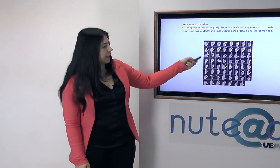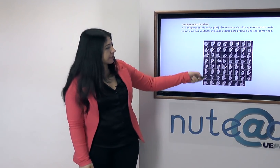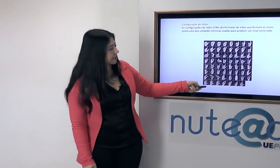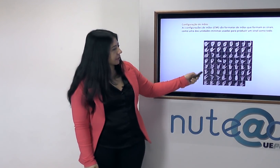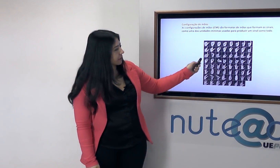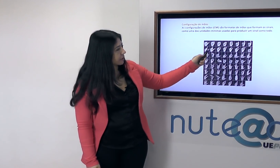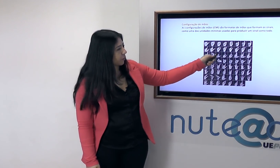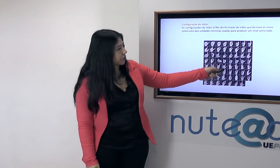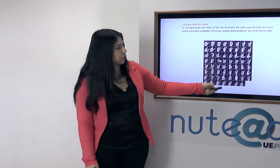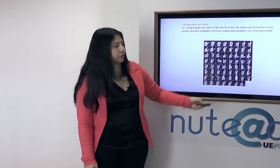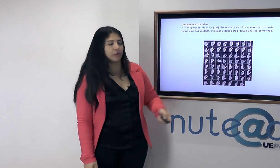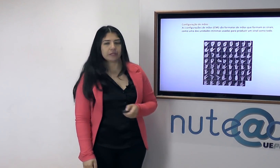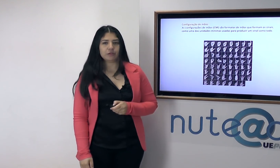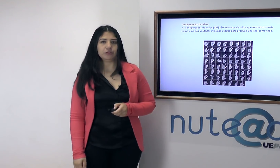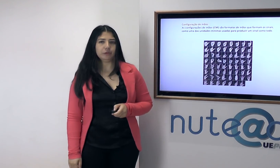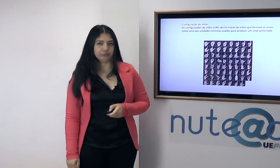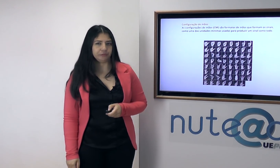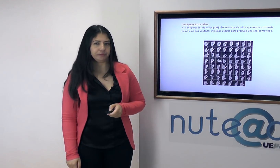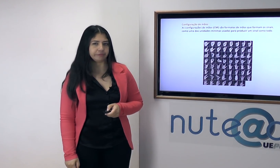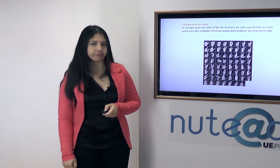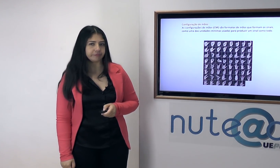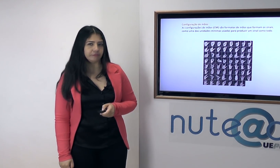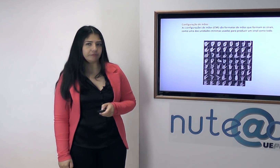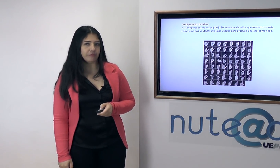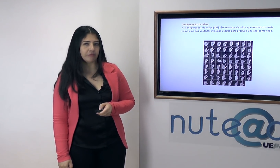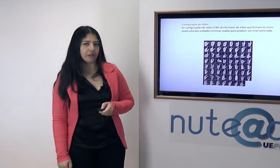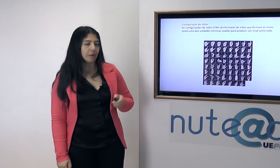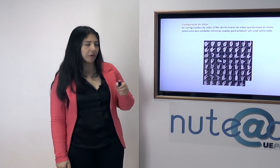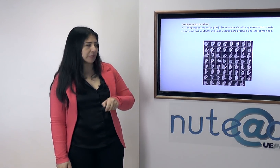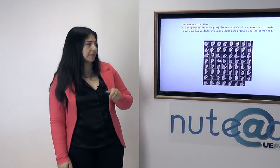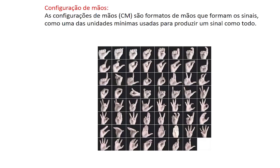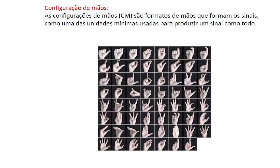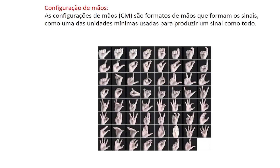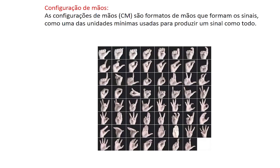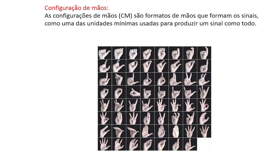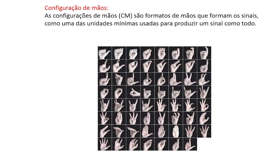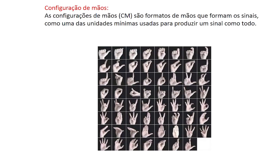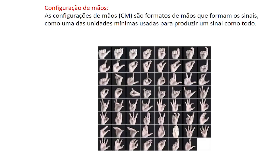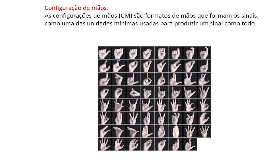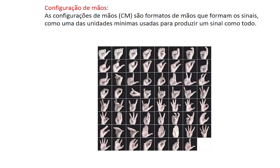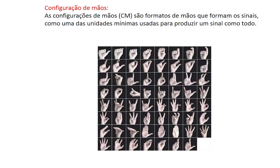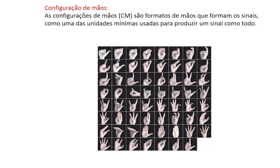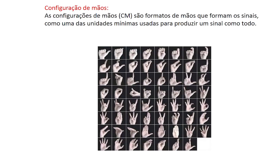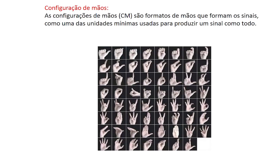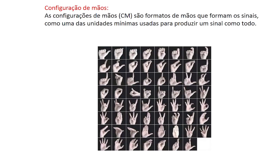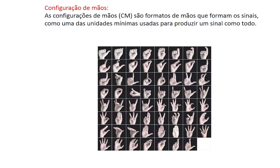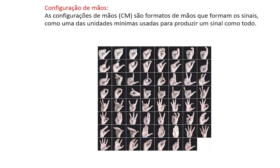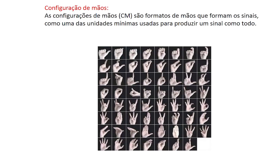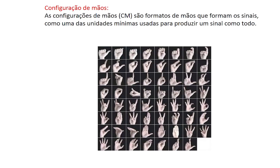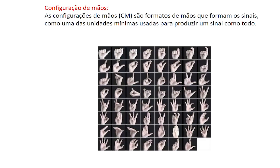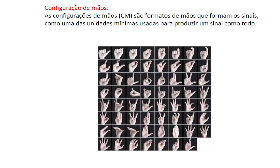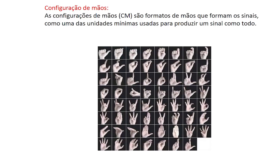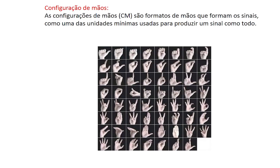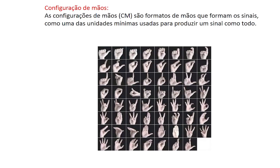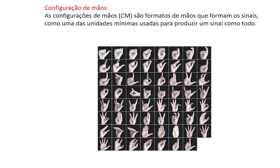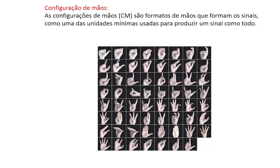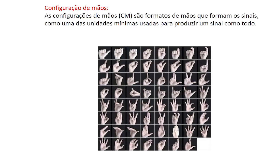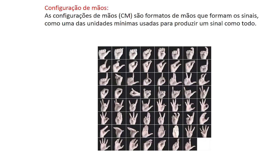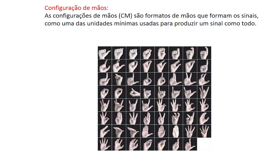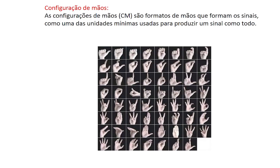Essas aqui são as configurações de mão. Para vocês entenderem um pouquinho, o nosso alfabeto manual é